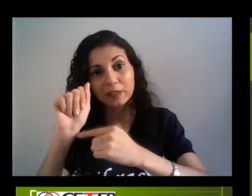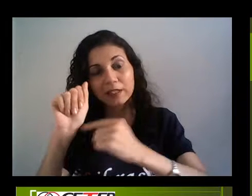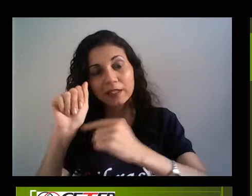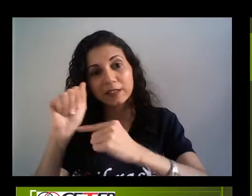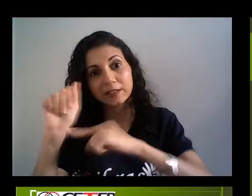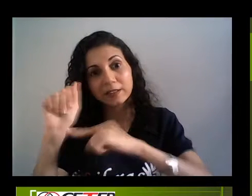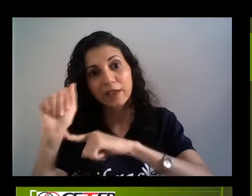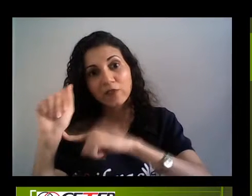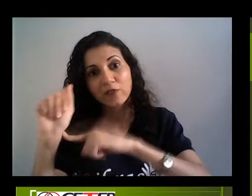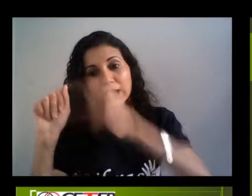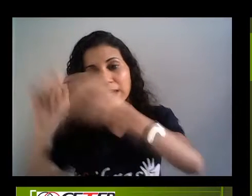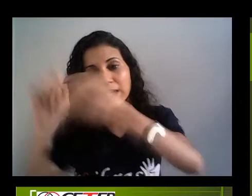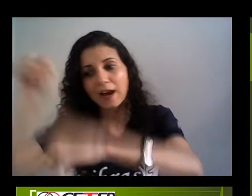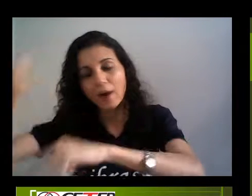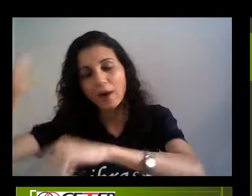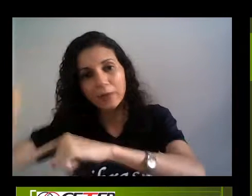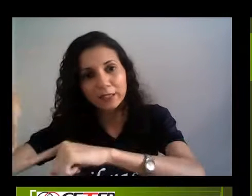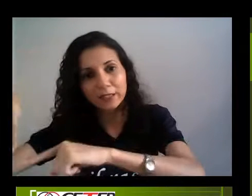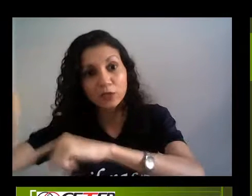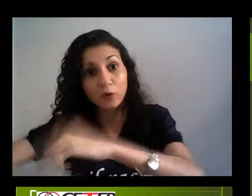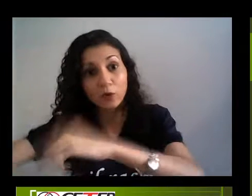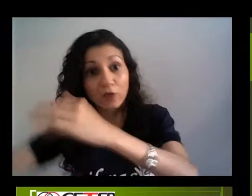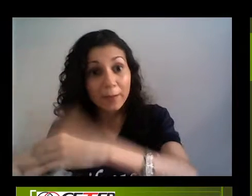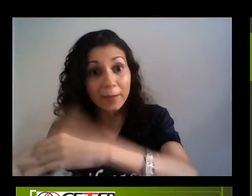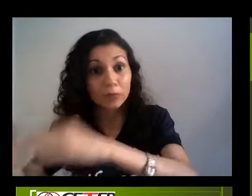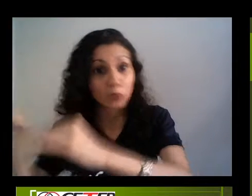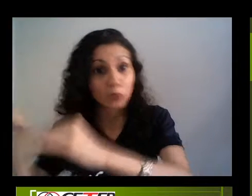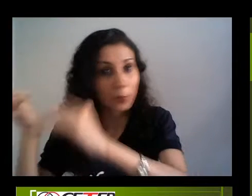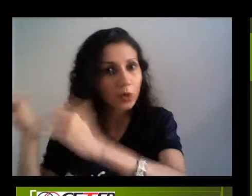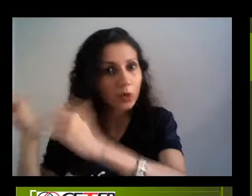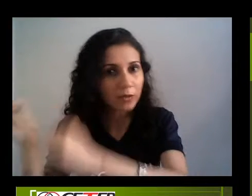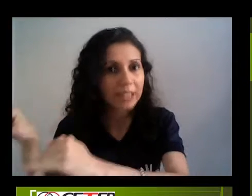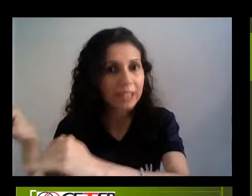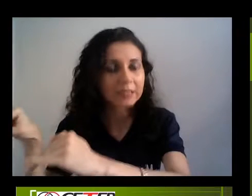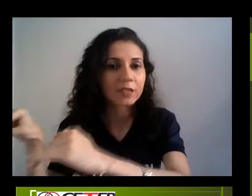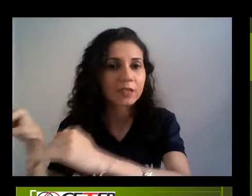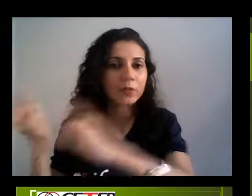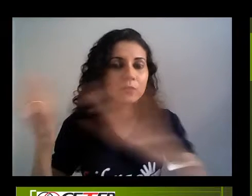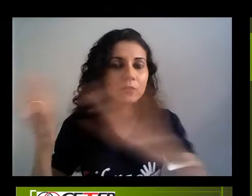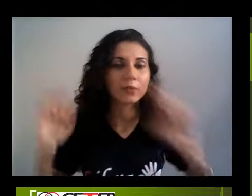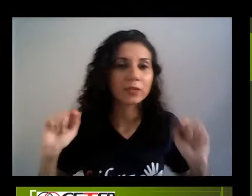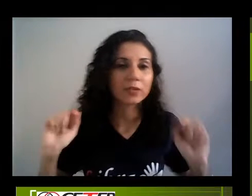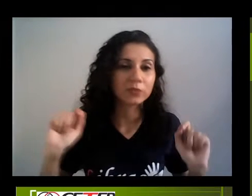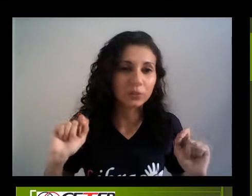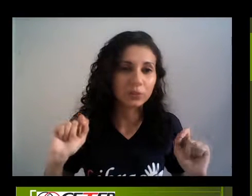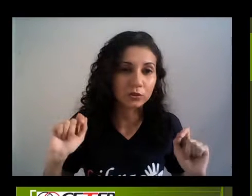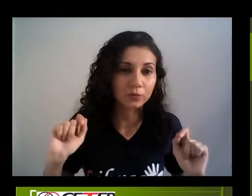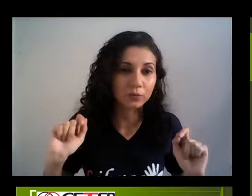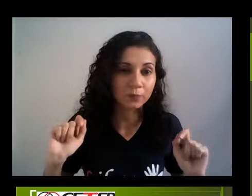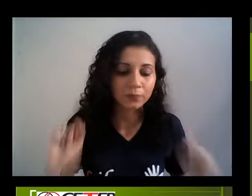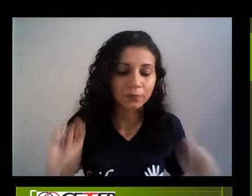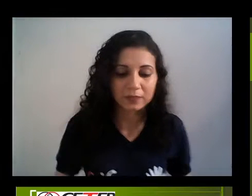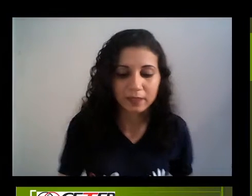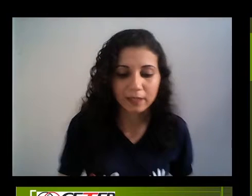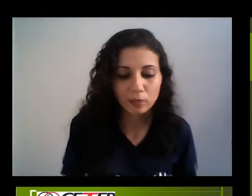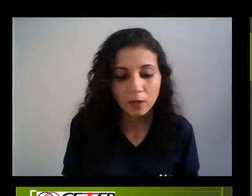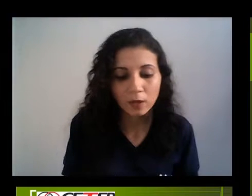e aí se refere a uma letra do alfabeto, do português. Então, meio que um empréstimo linguístico,